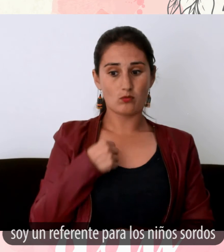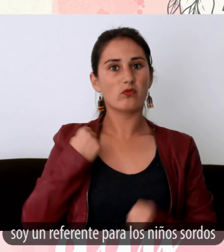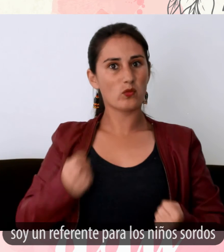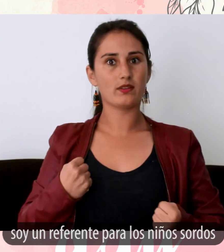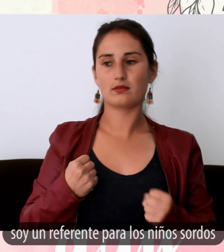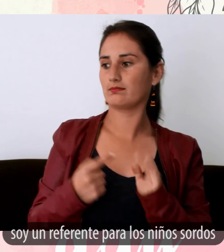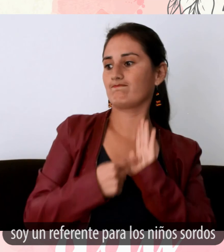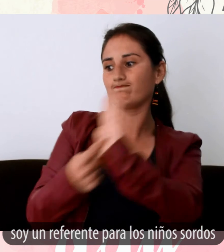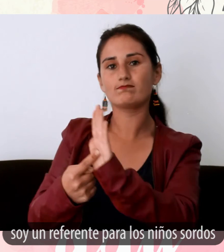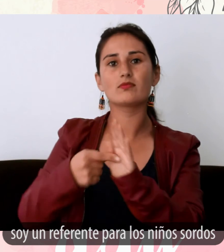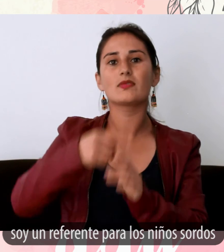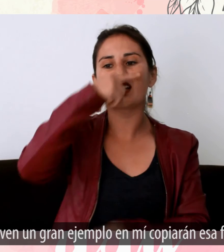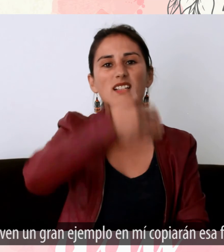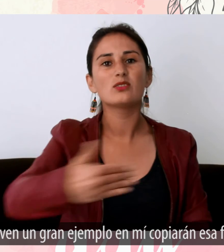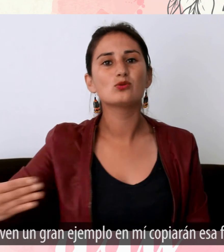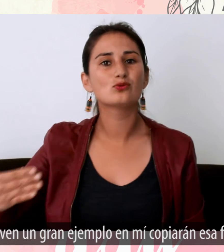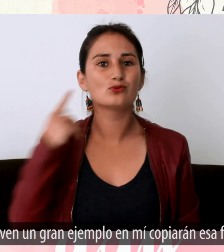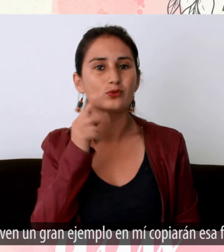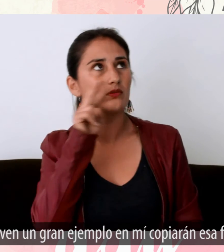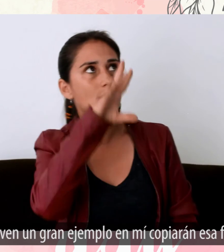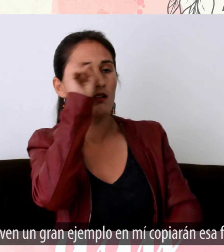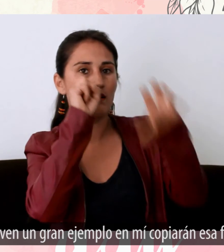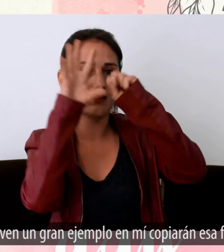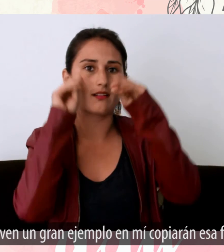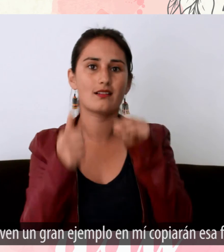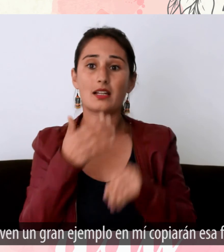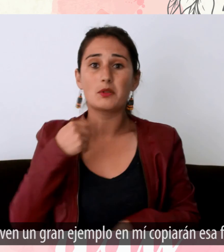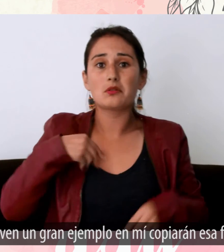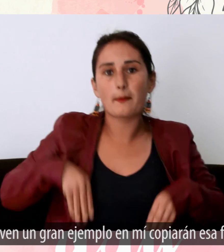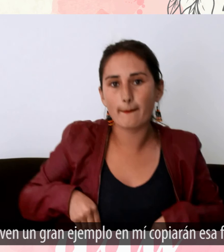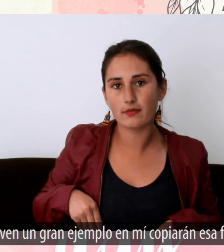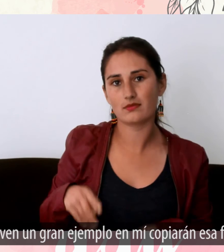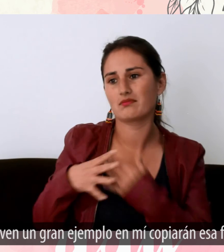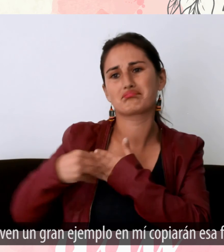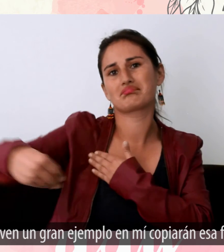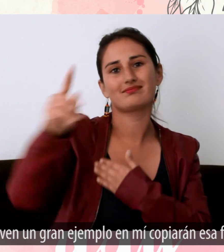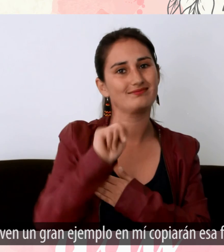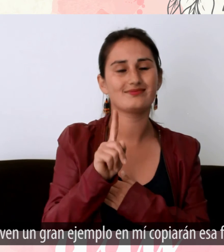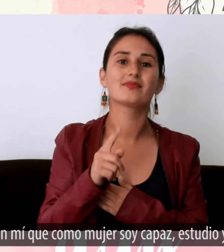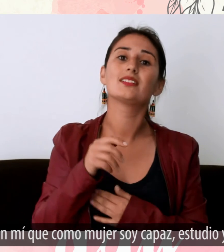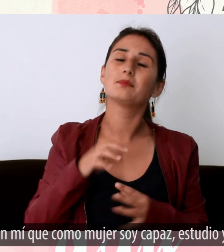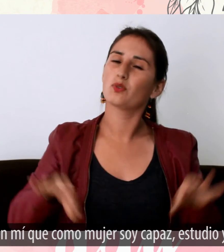Soy un referente para los niños sordos. Si ellos ven un gran ejemplo en mí, copiarán esa fortaleza.